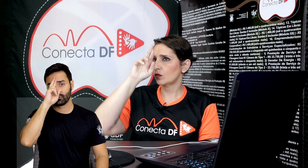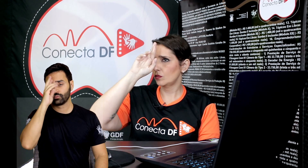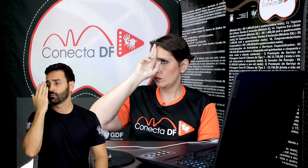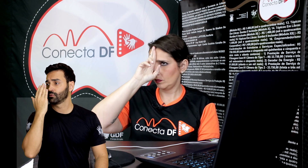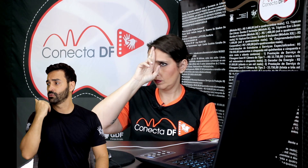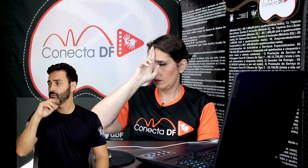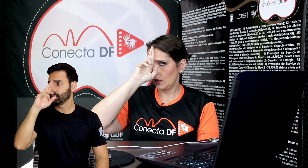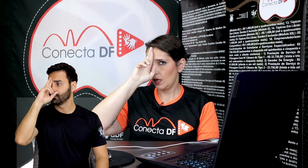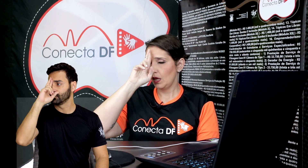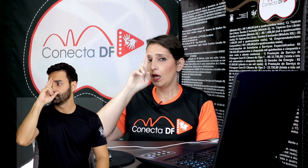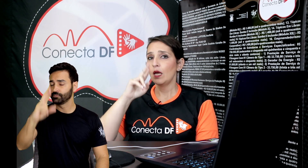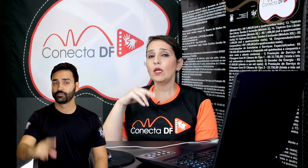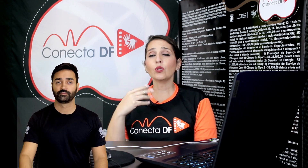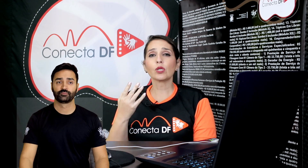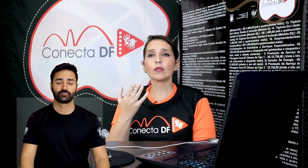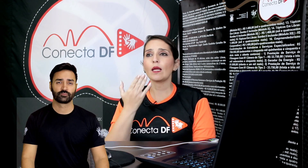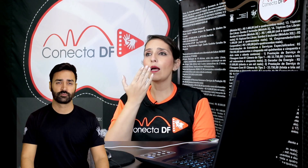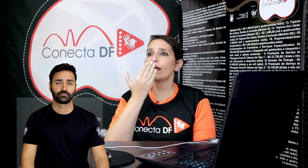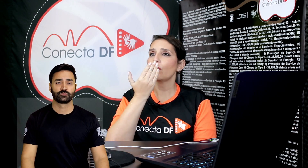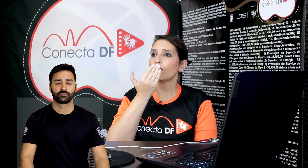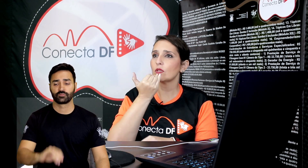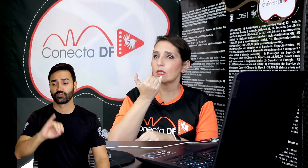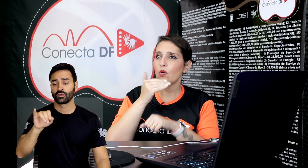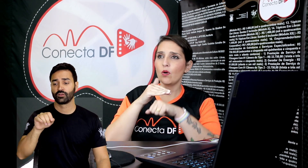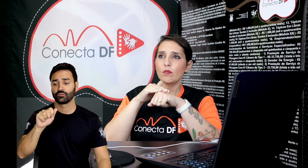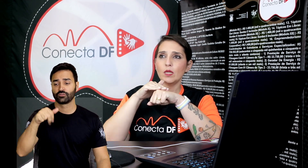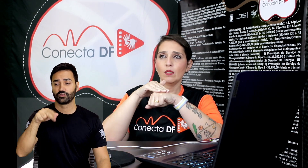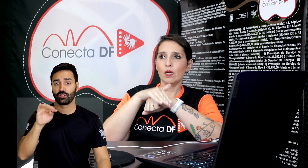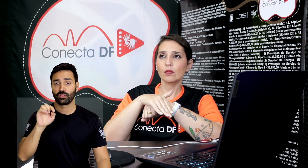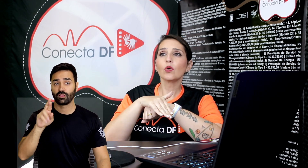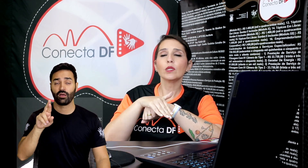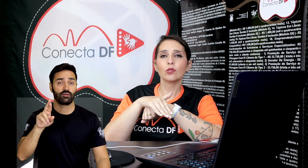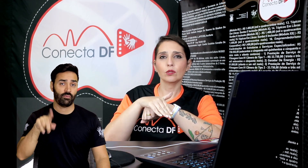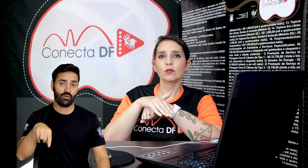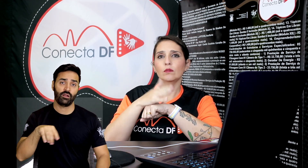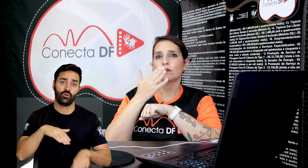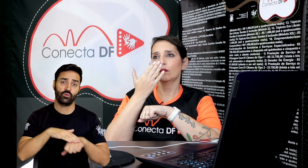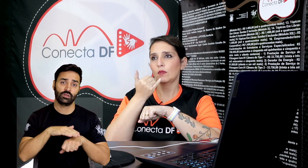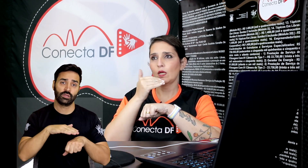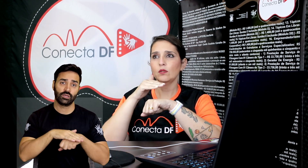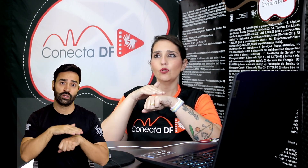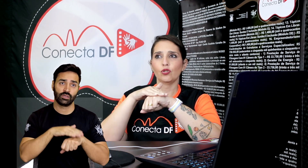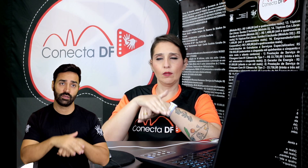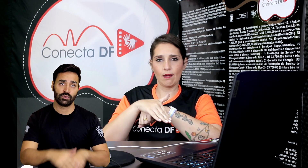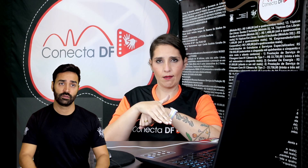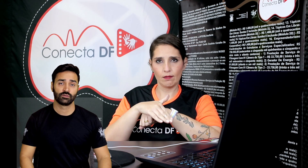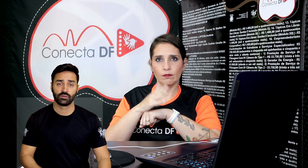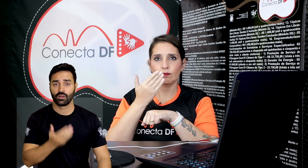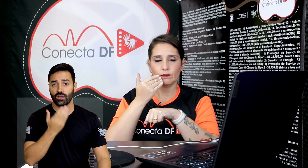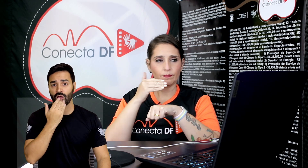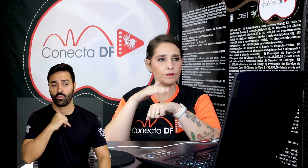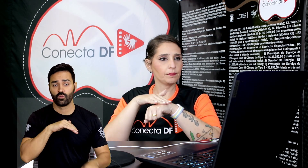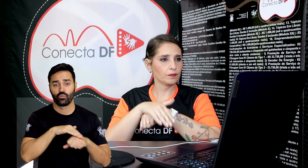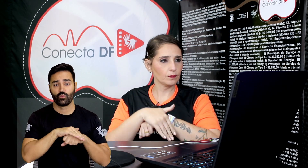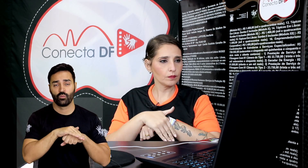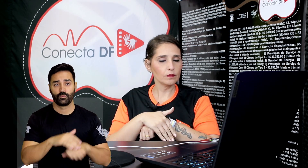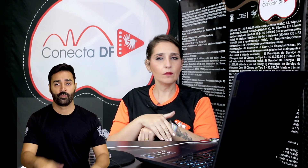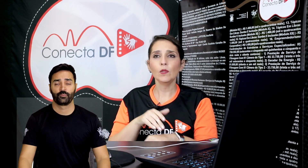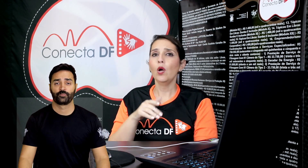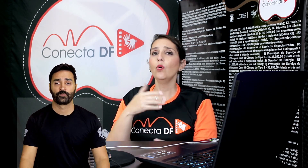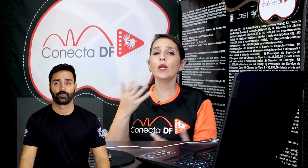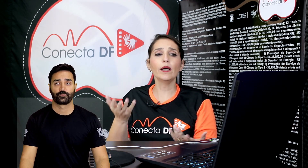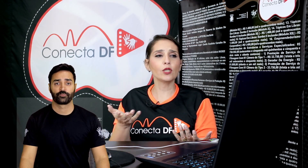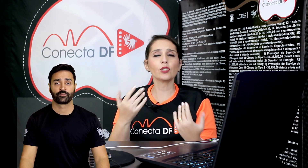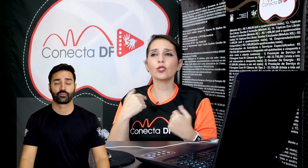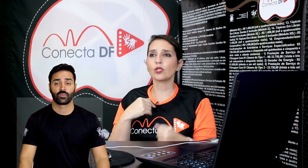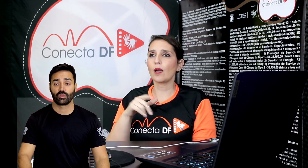almoço. E o jantar é o que você come à noite, tá? Jantar.